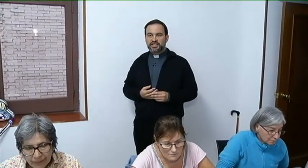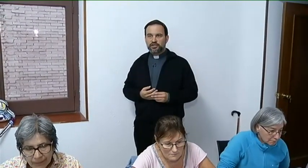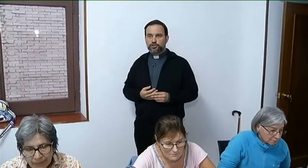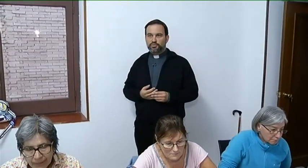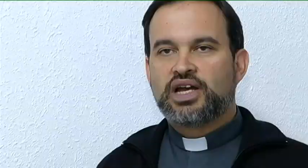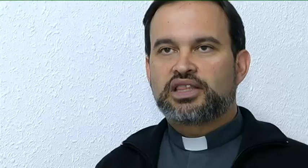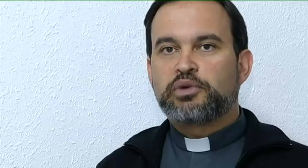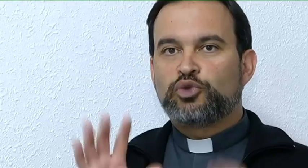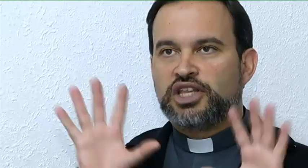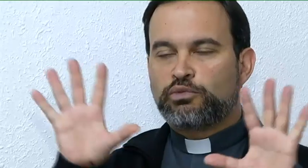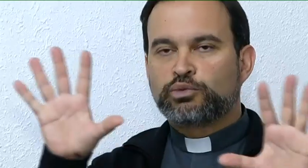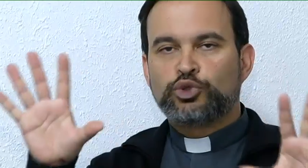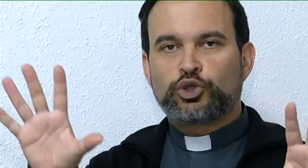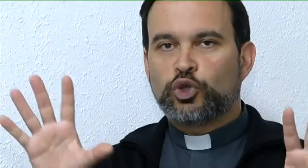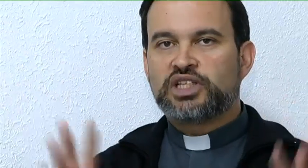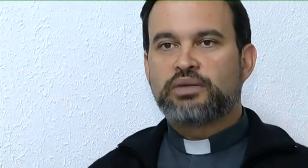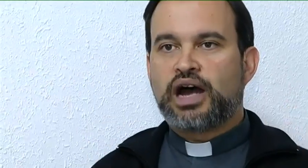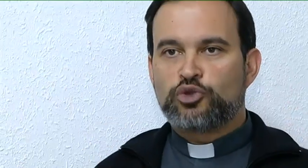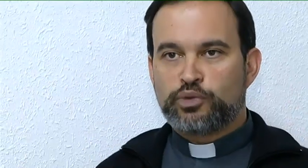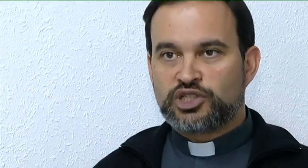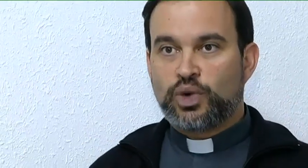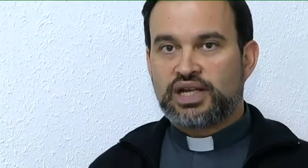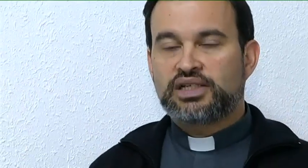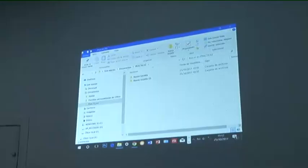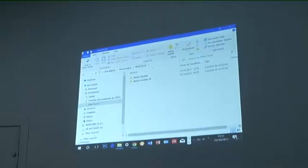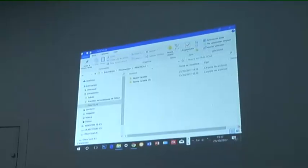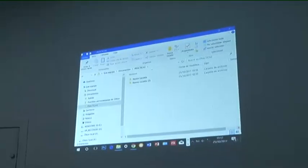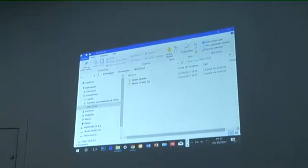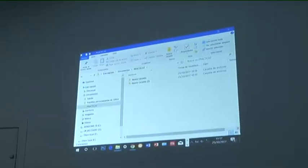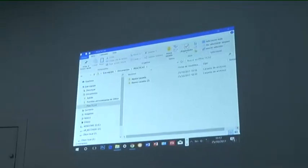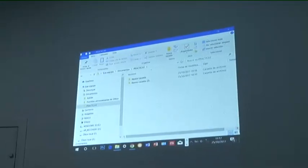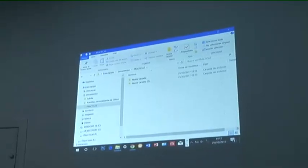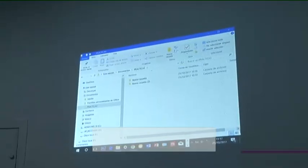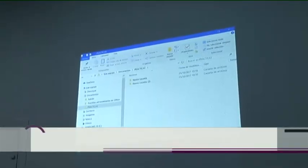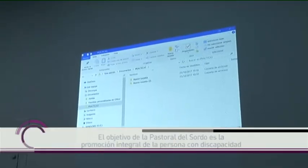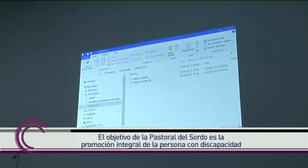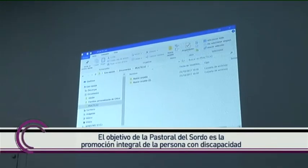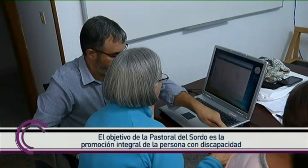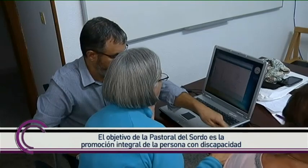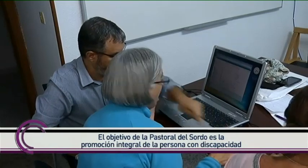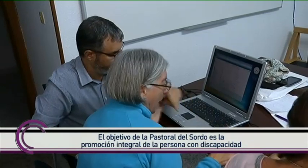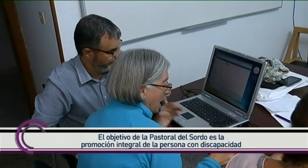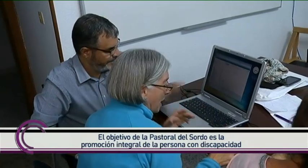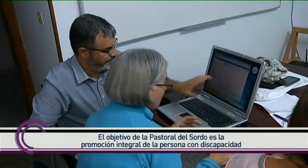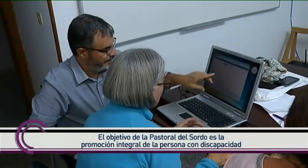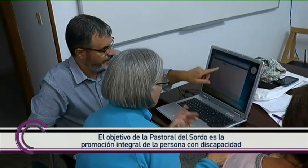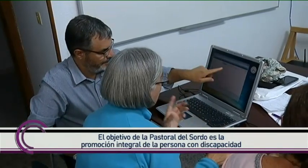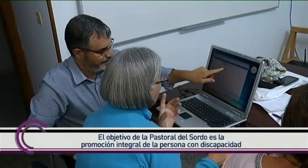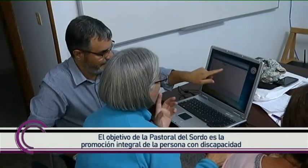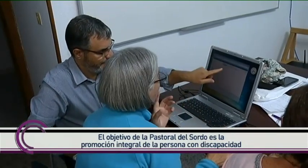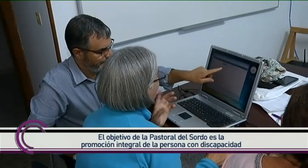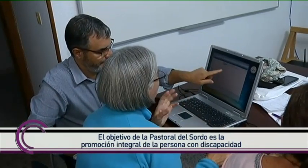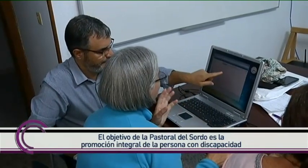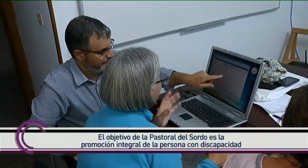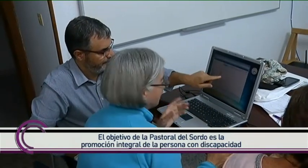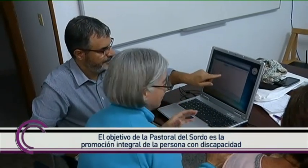lengua de signos. También utilizamos mucho todo el tema audiovisual, proyección de textos. Vamos a preguntar a algún alumno cómo se